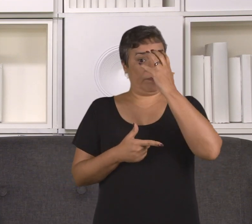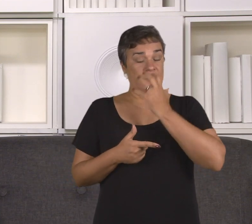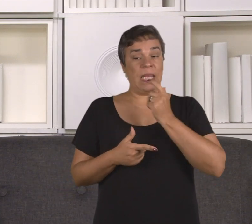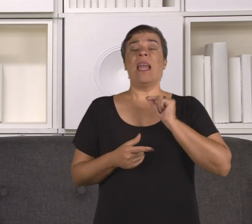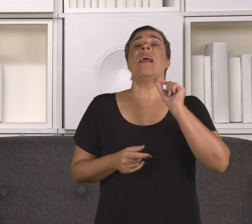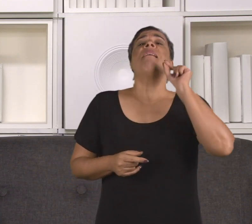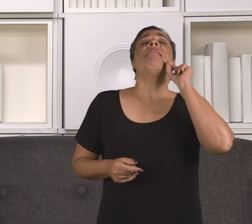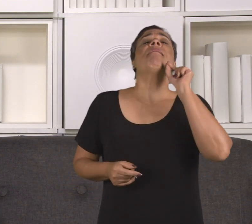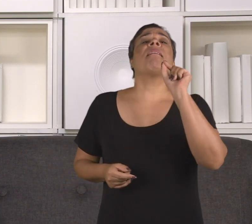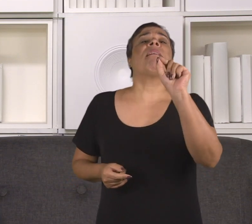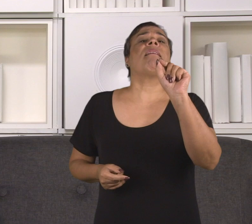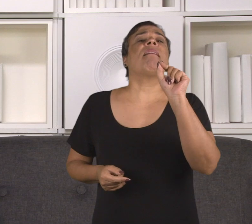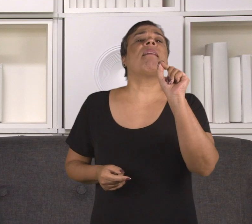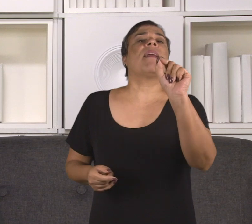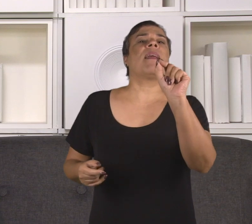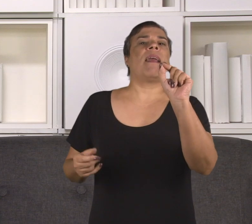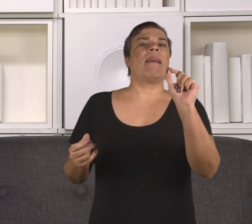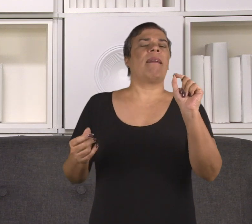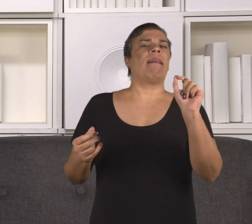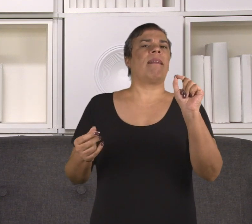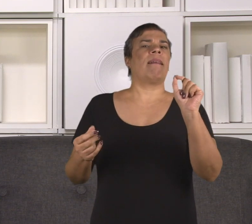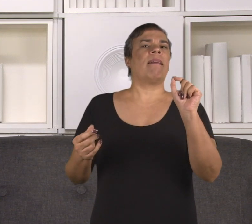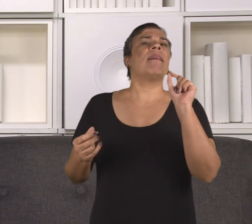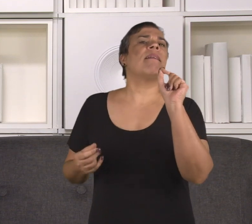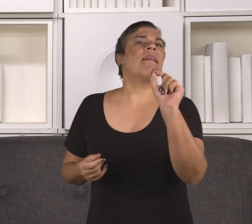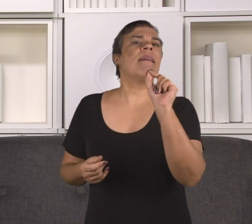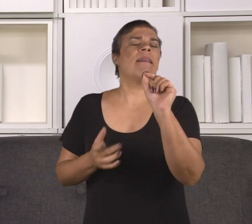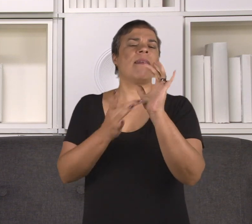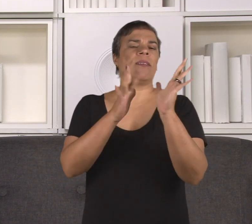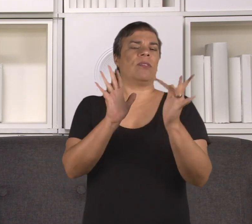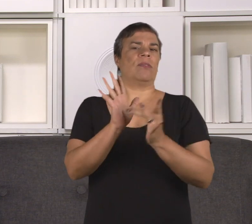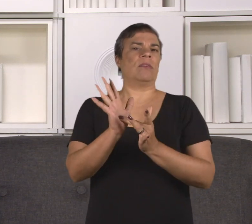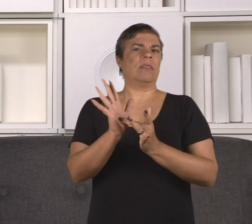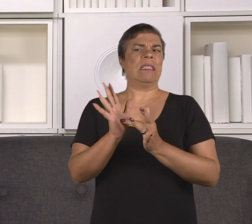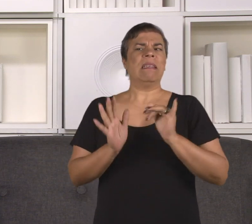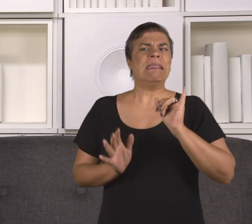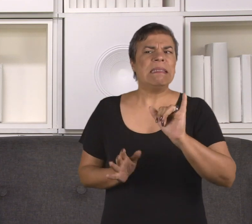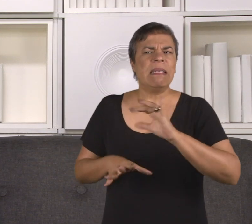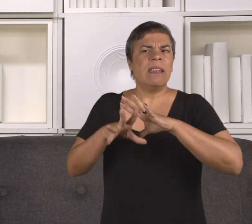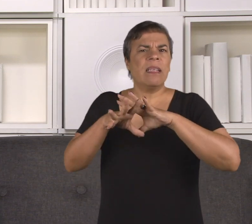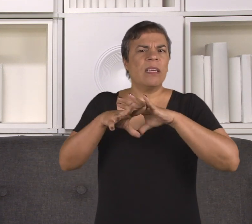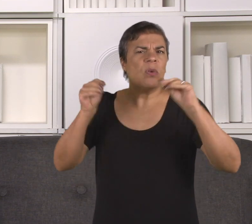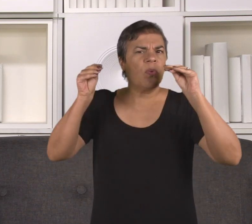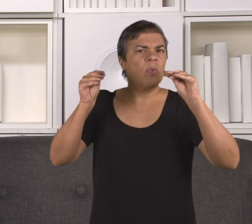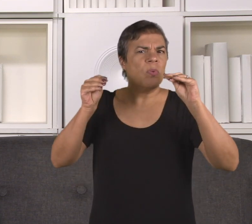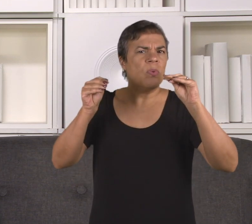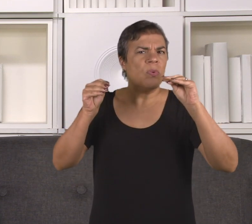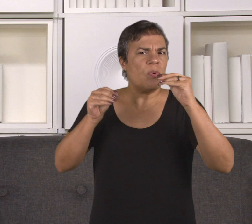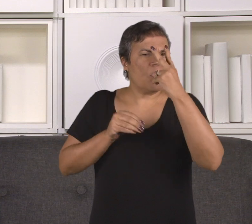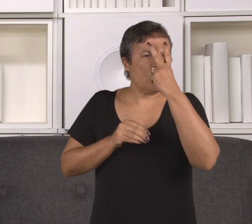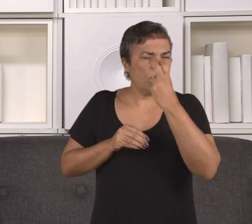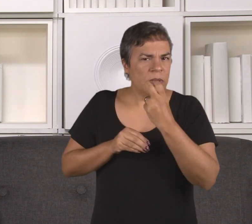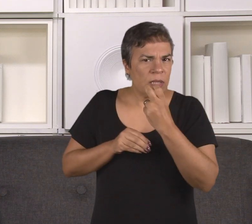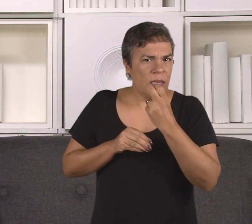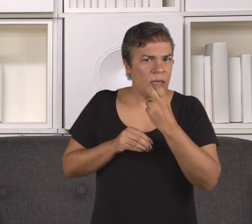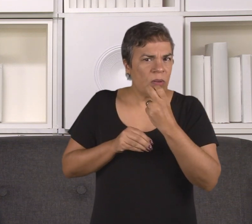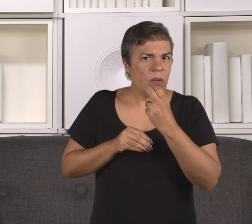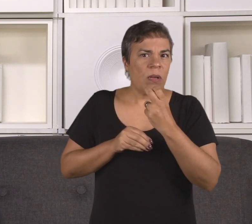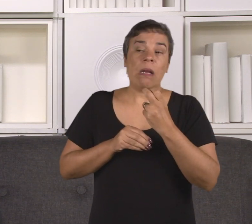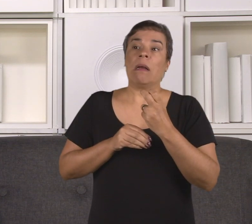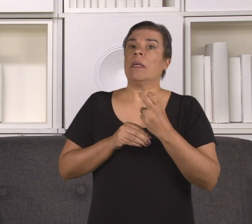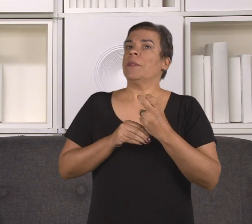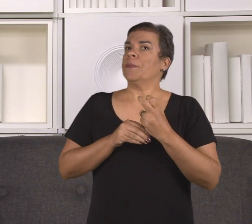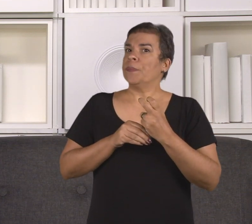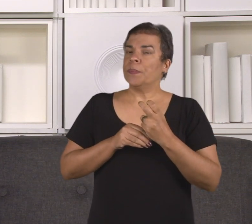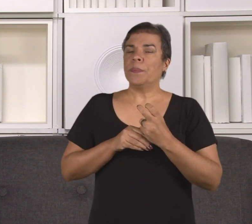cura, Jesus. Se Jesus realmente curou um cego de nascença, então ali está um sinal